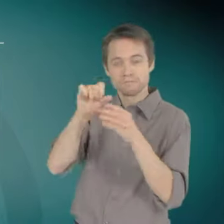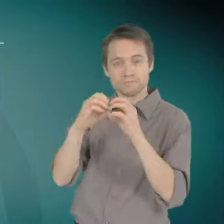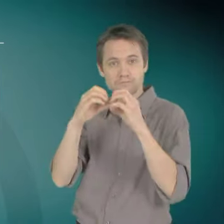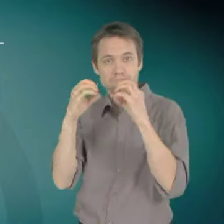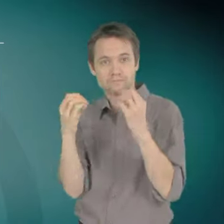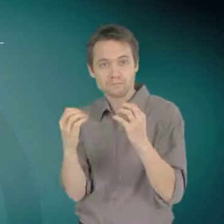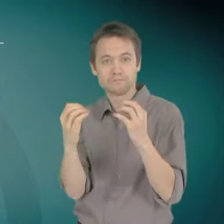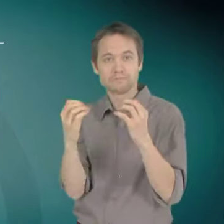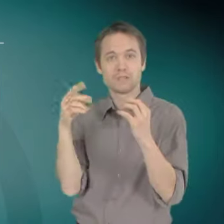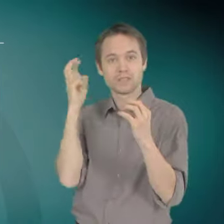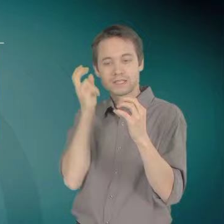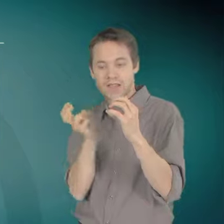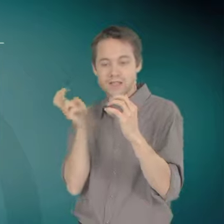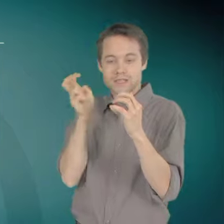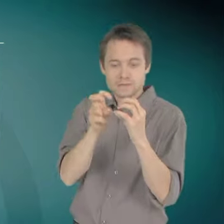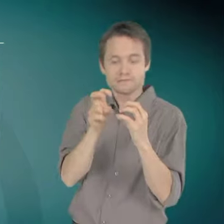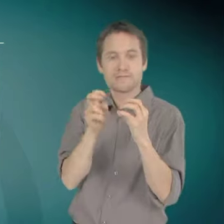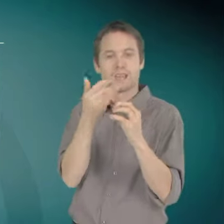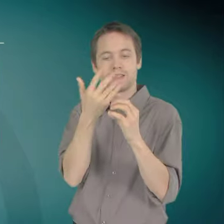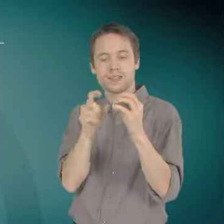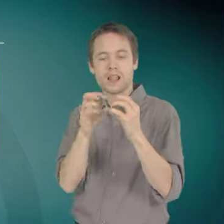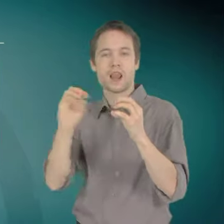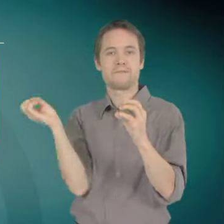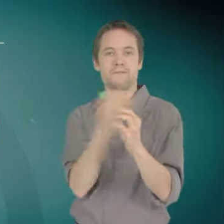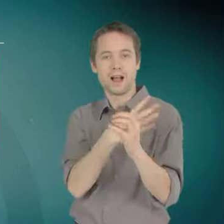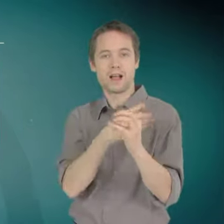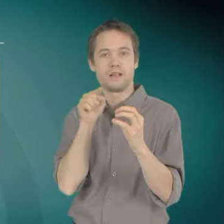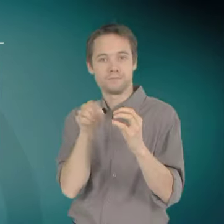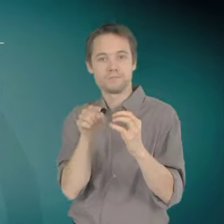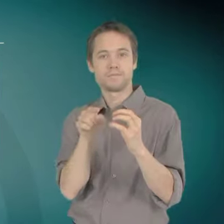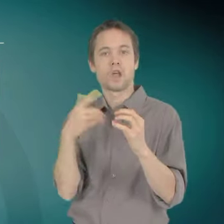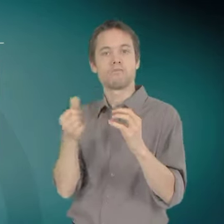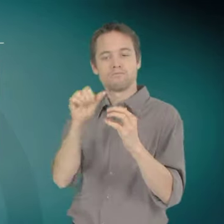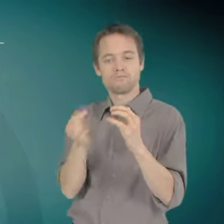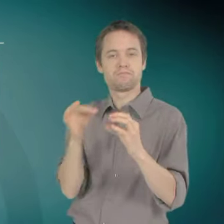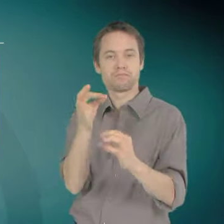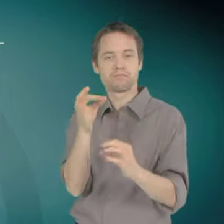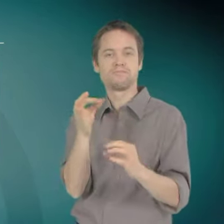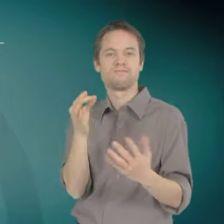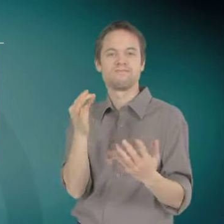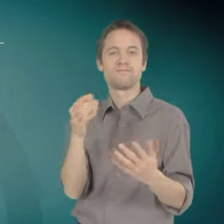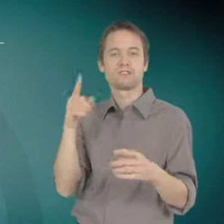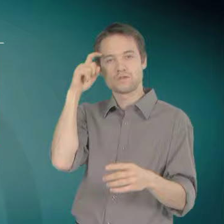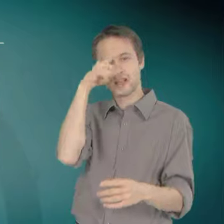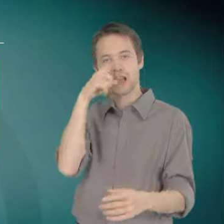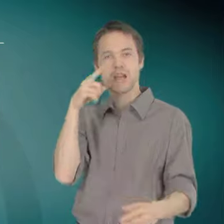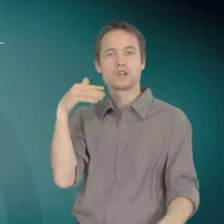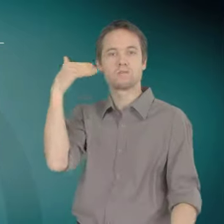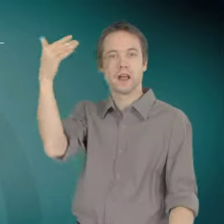wurde ein teil der hörschnecke entfernt und deren funktion durch das implantierte ci ersetzt damit war es aber